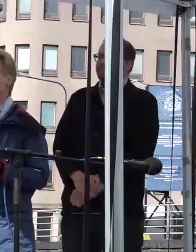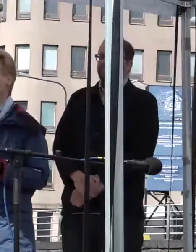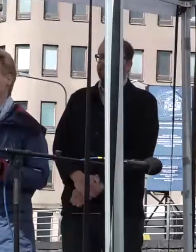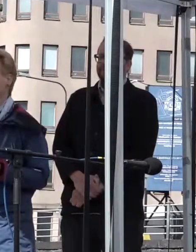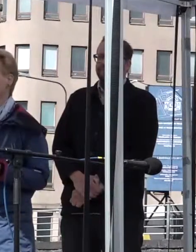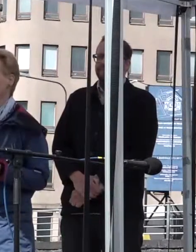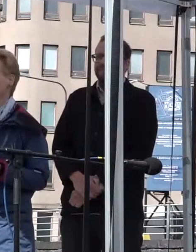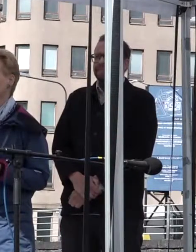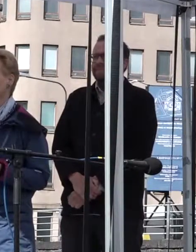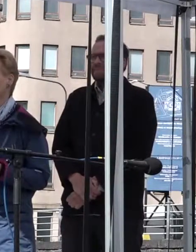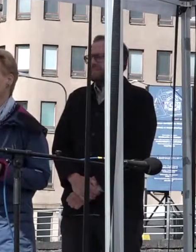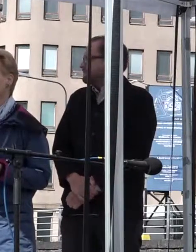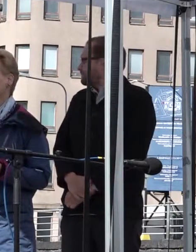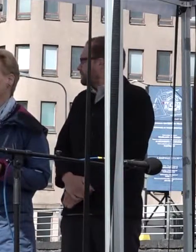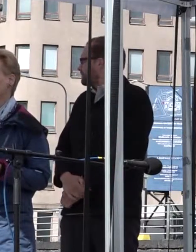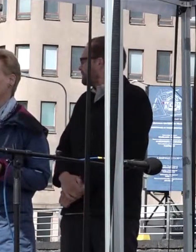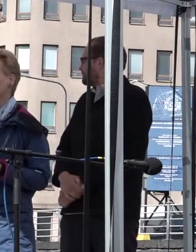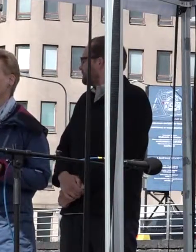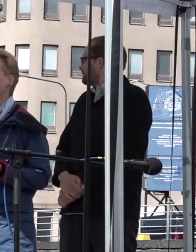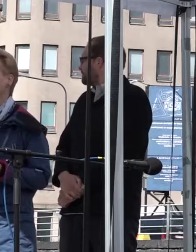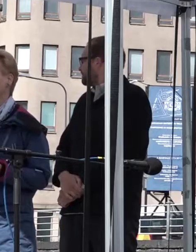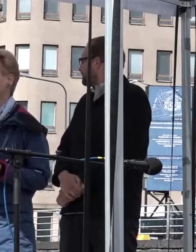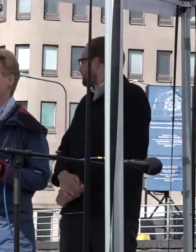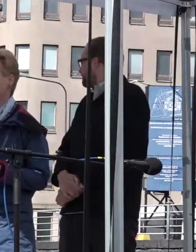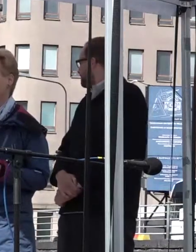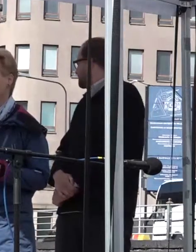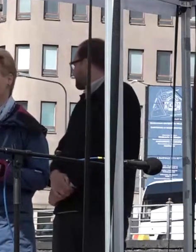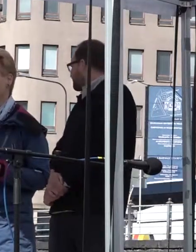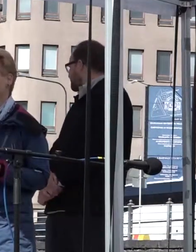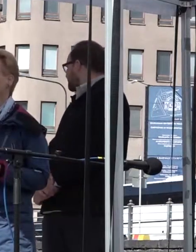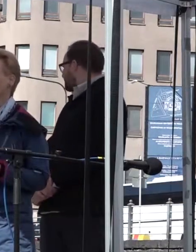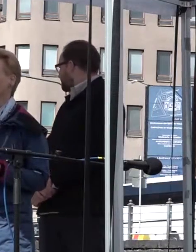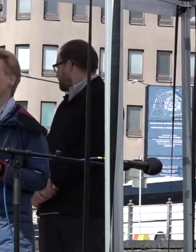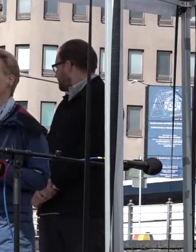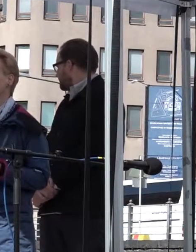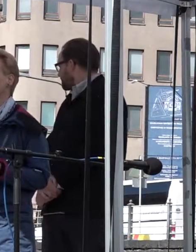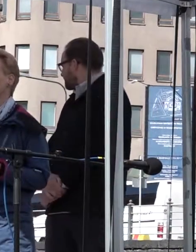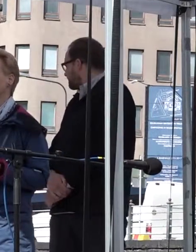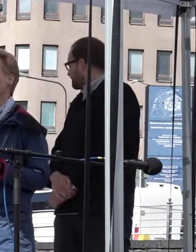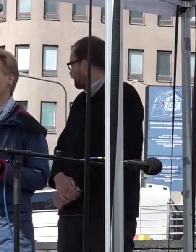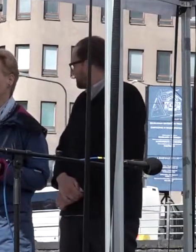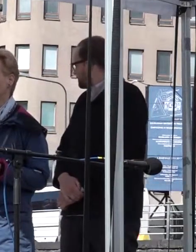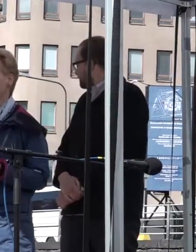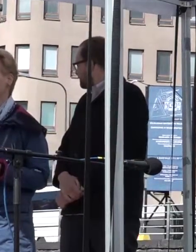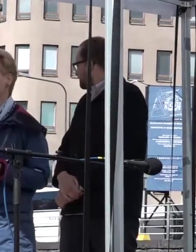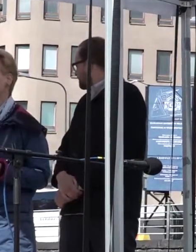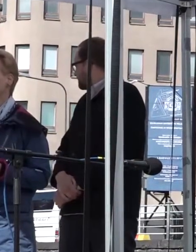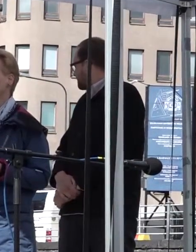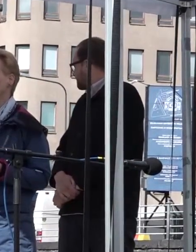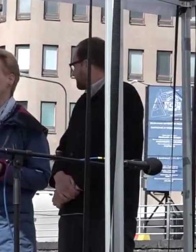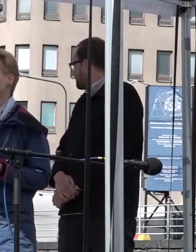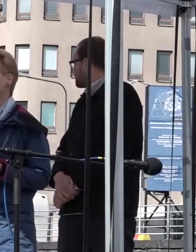vanhen tehtävä tulevaisuudessa on saada myöskin kaikki ministeriöt ja valtio mukaan tämän